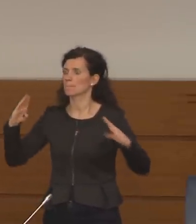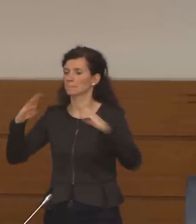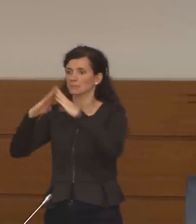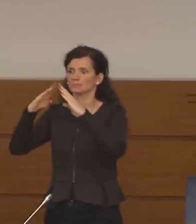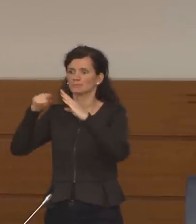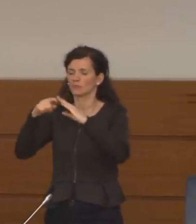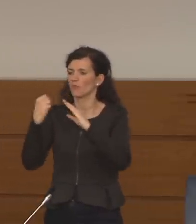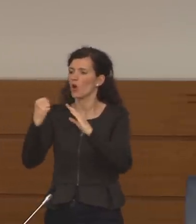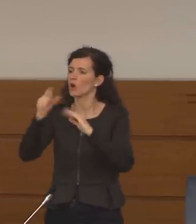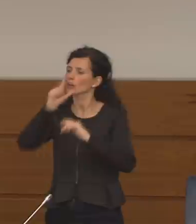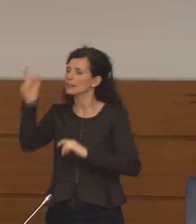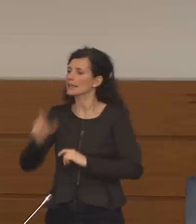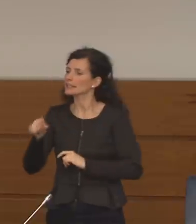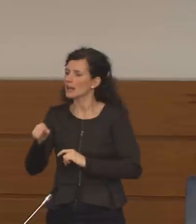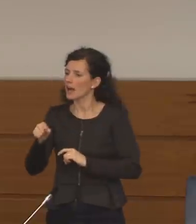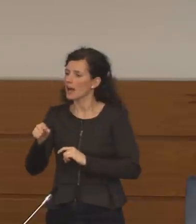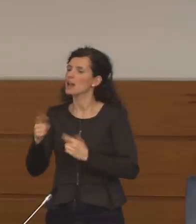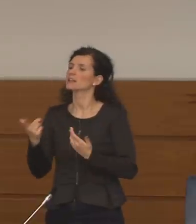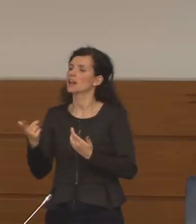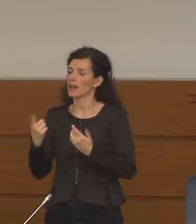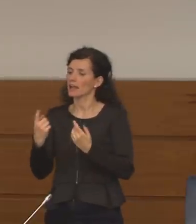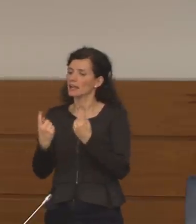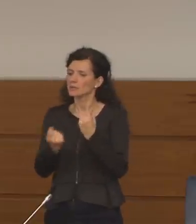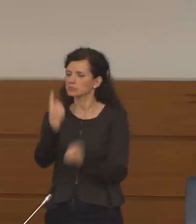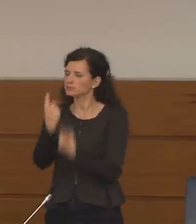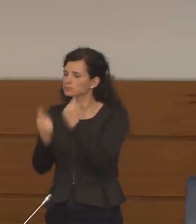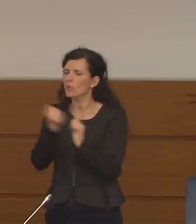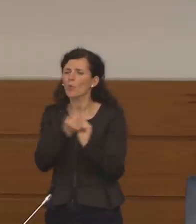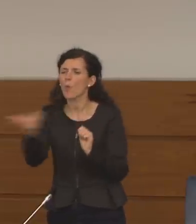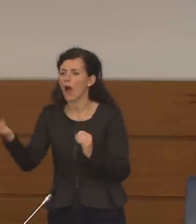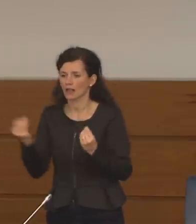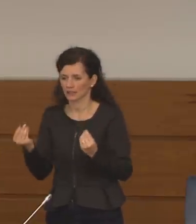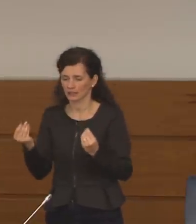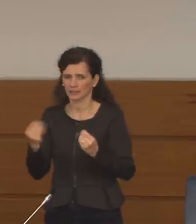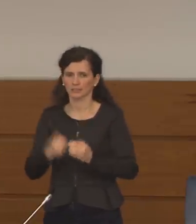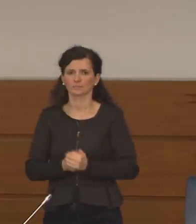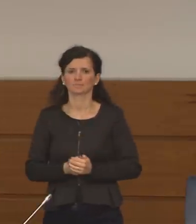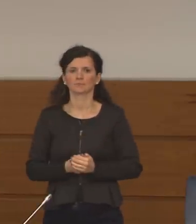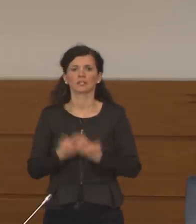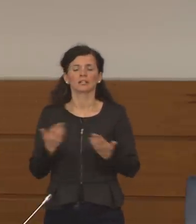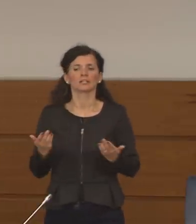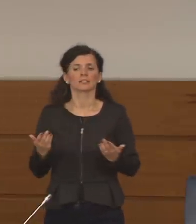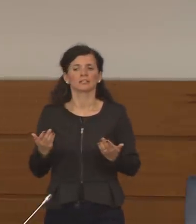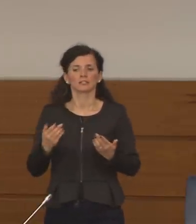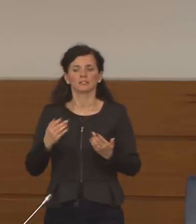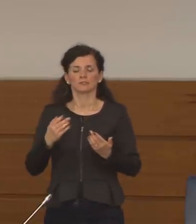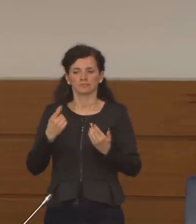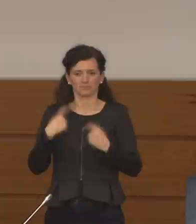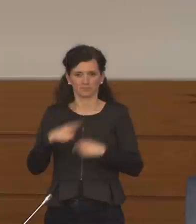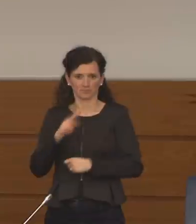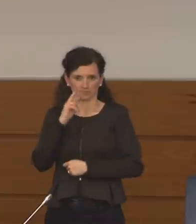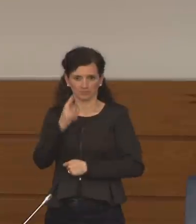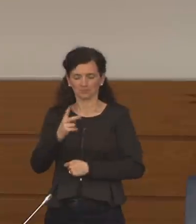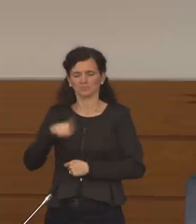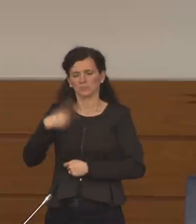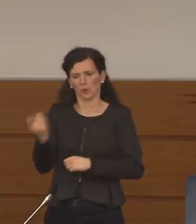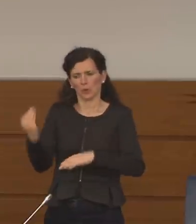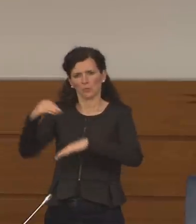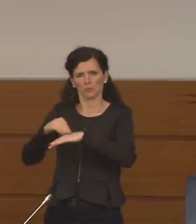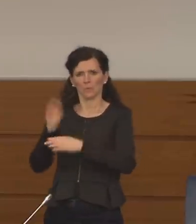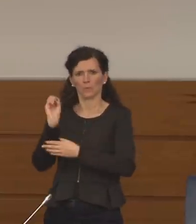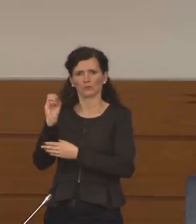a quanti casi corrisponde guardi su questo poi lascio parlare il professor brusaferro che